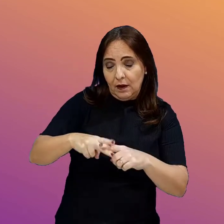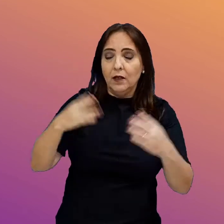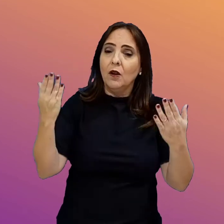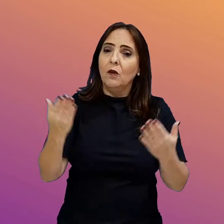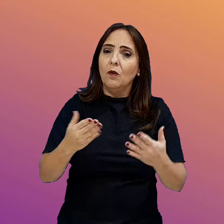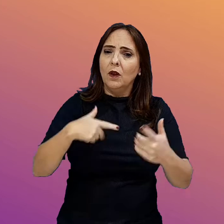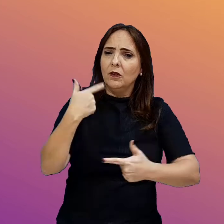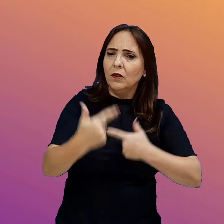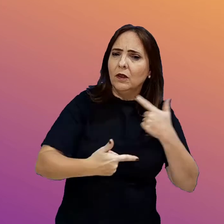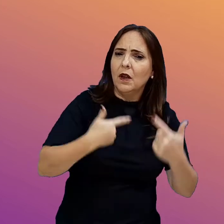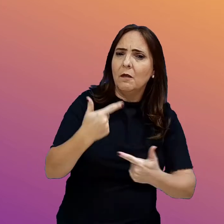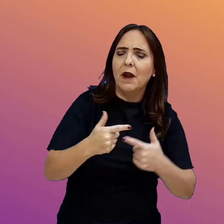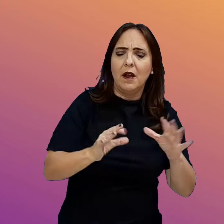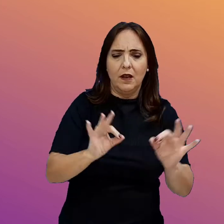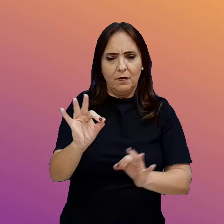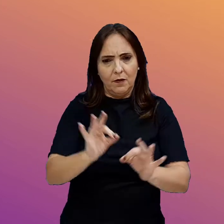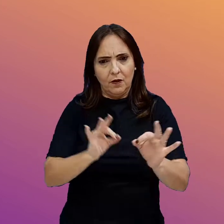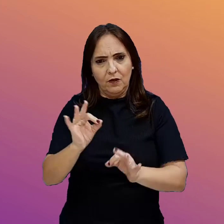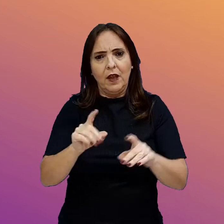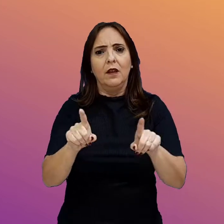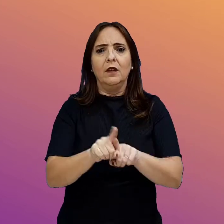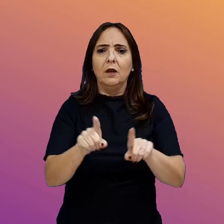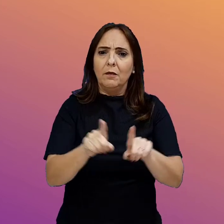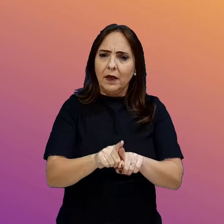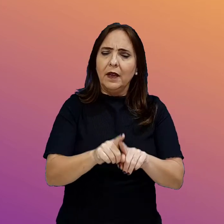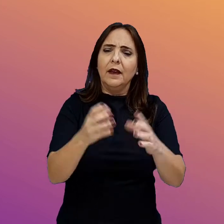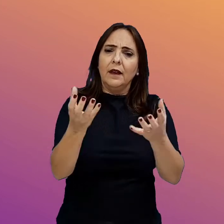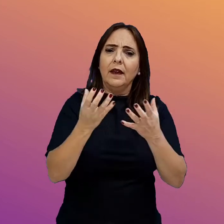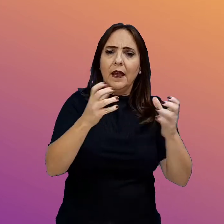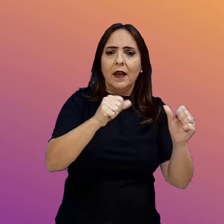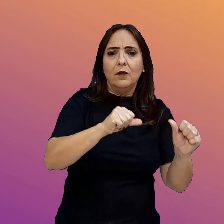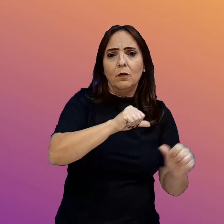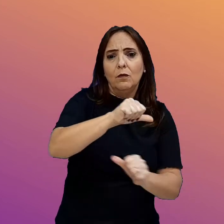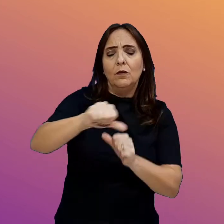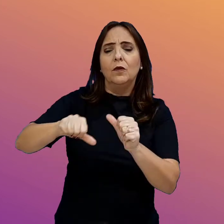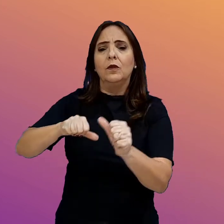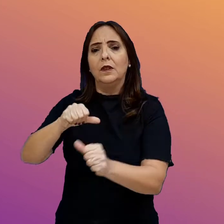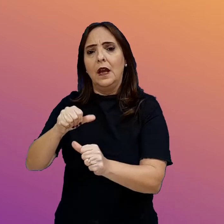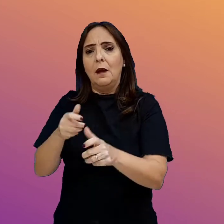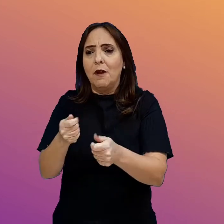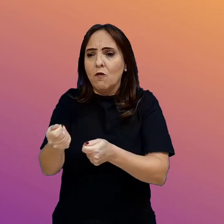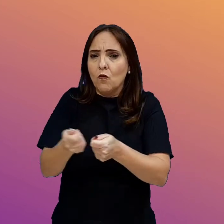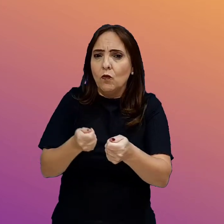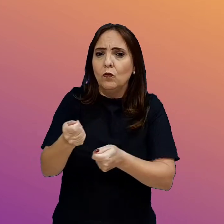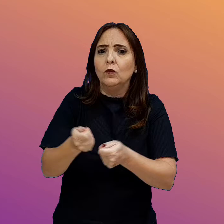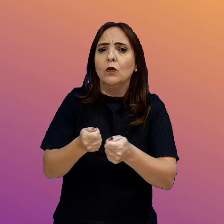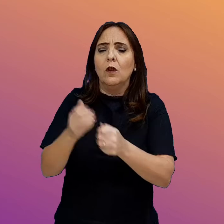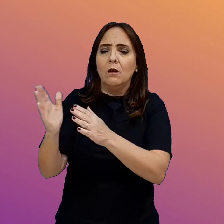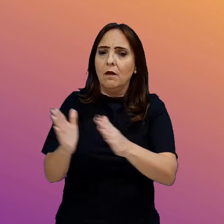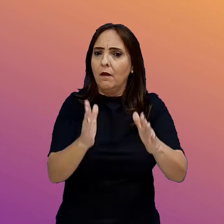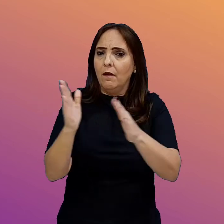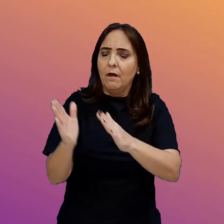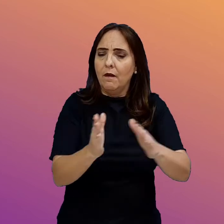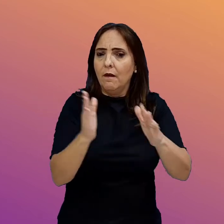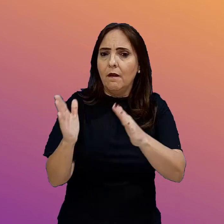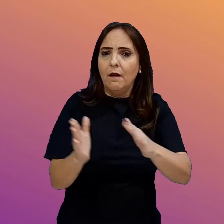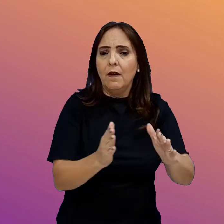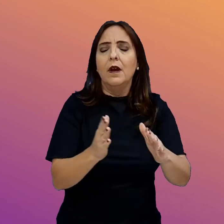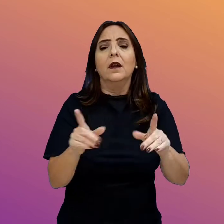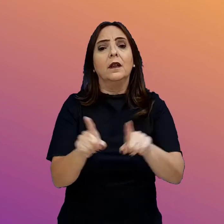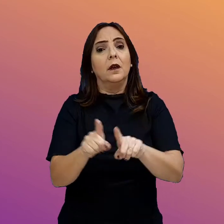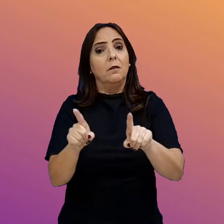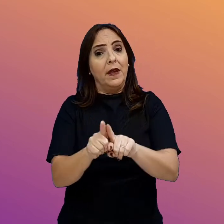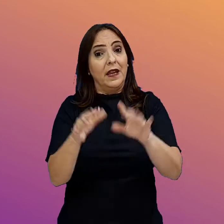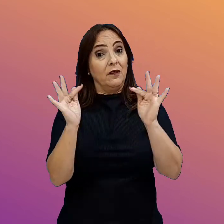projeto, estou migrando também para a área de controle e planejamento de produção, né? E enquanto isso eu estou terminando